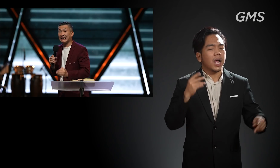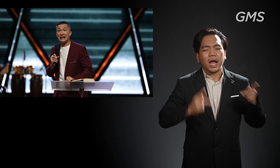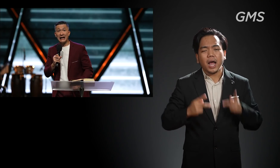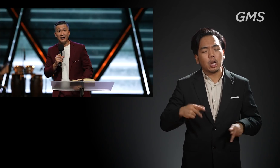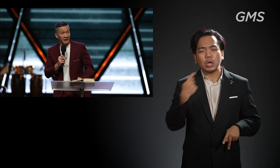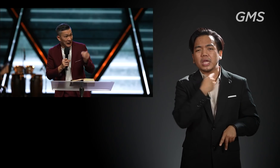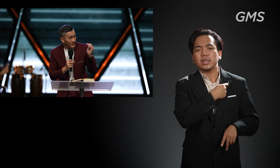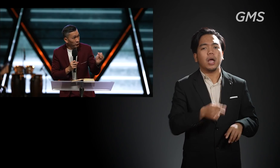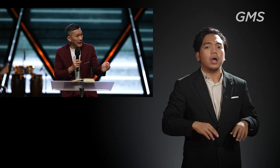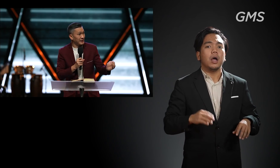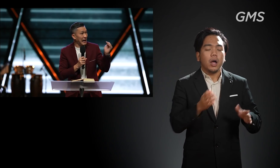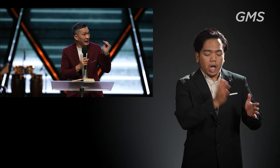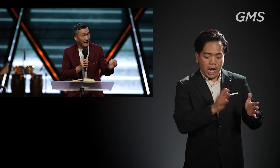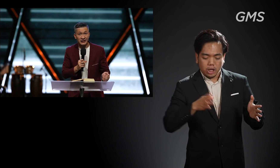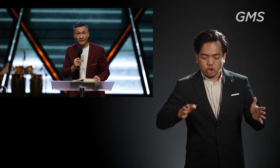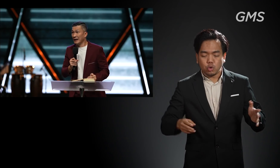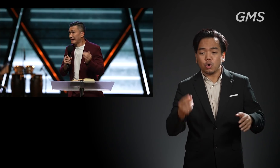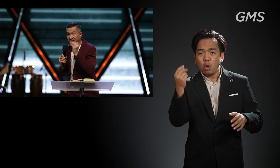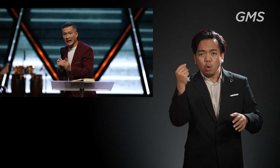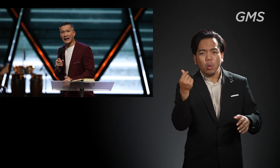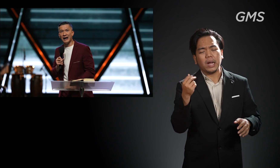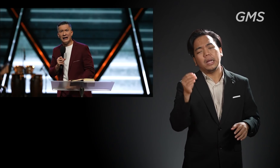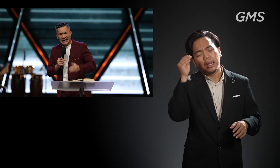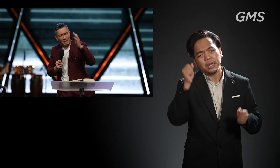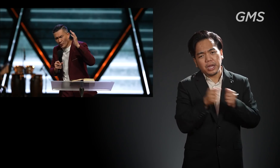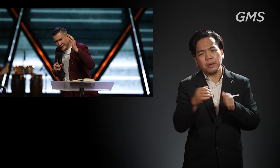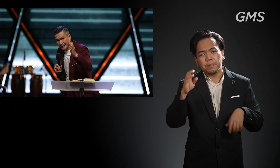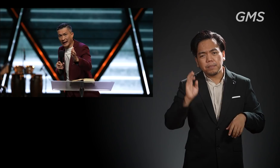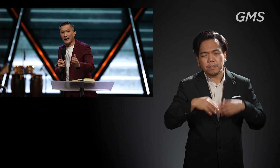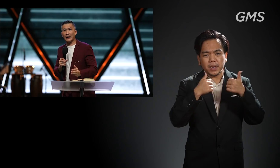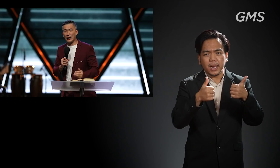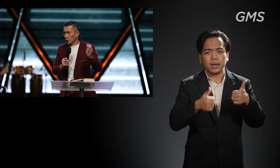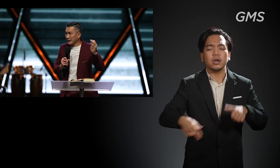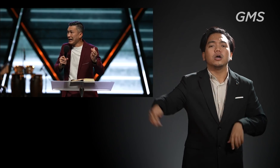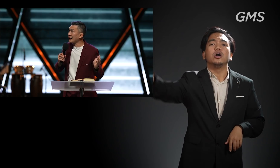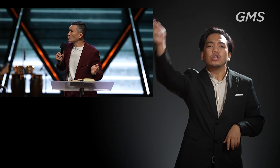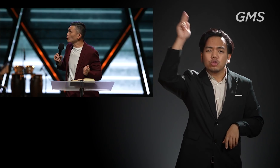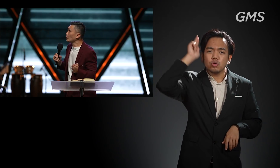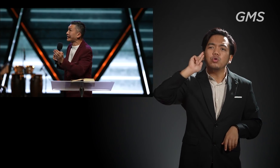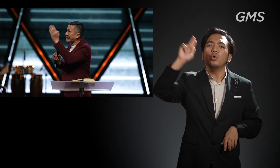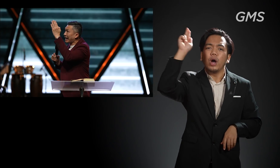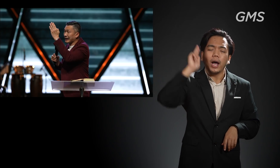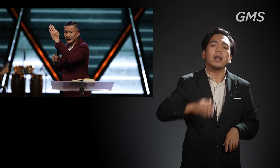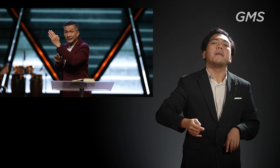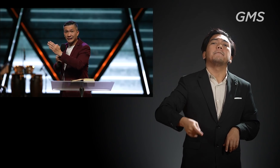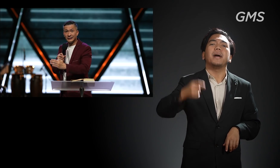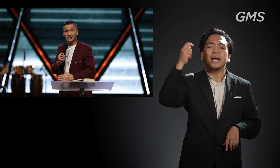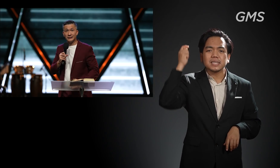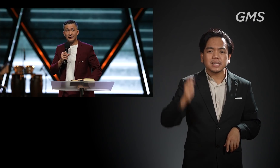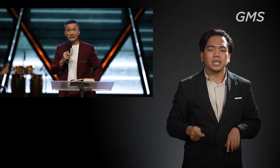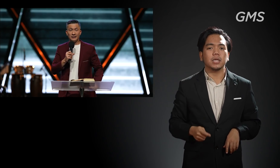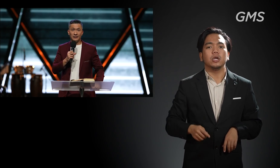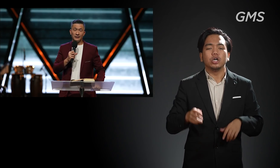hutang kiri kanan, tidak spekulasi, agresif, tidak serakah. Nggak mungkin nggak, kalau Tuhan tidak akan tuntun kita